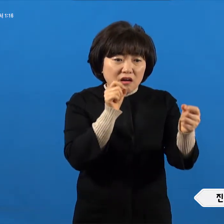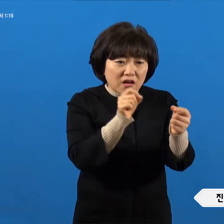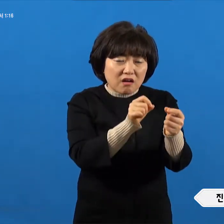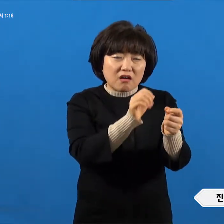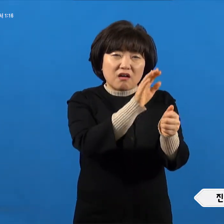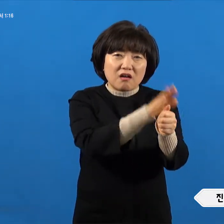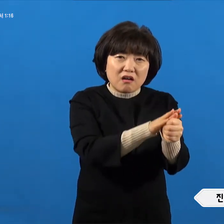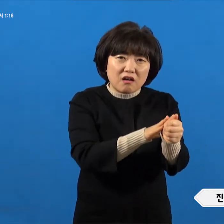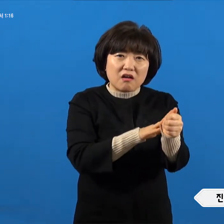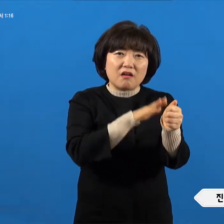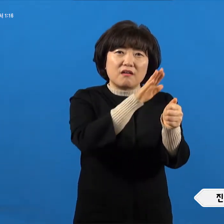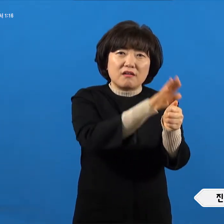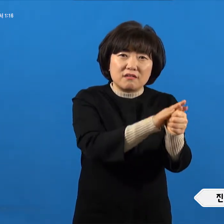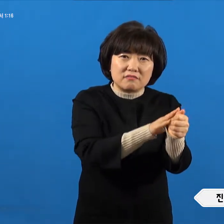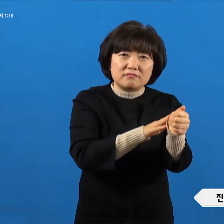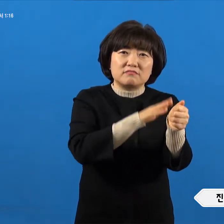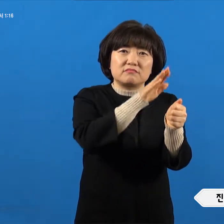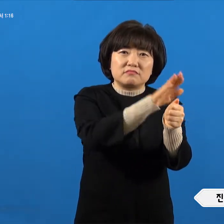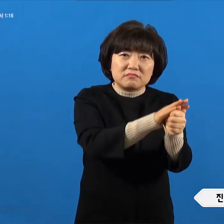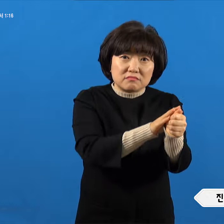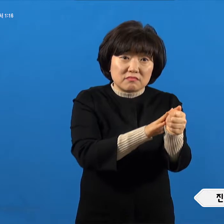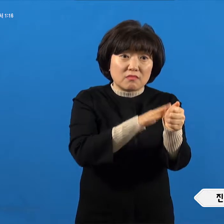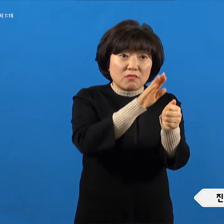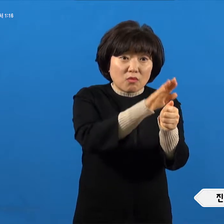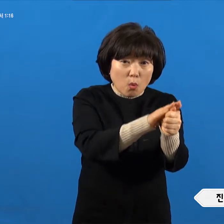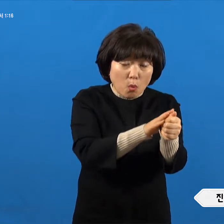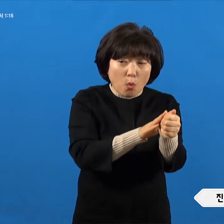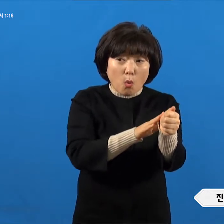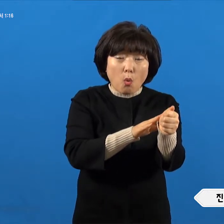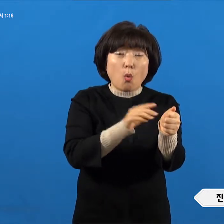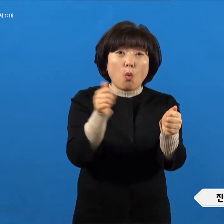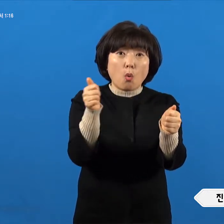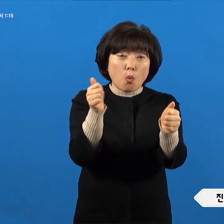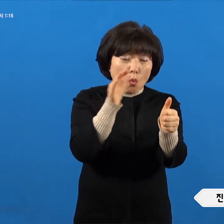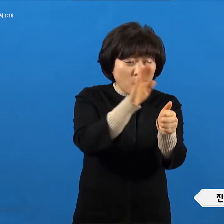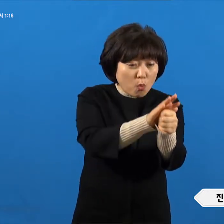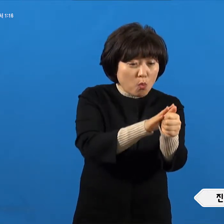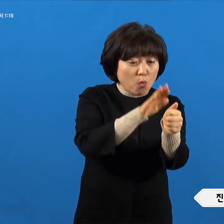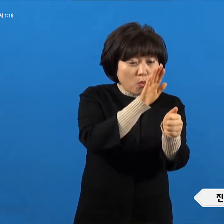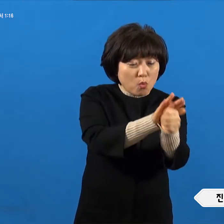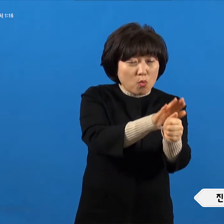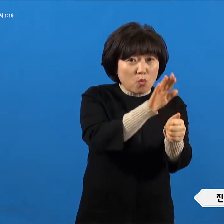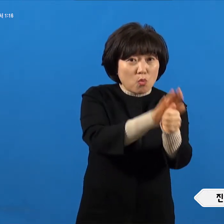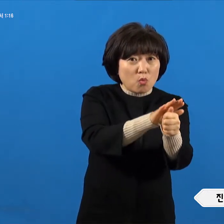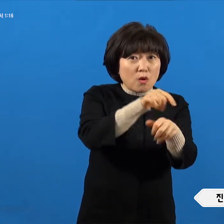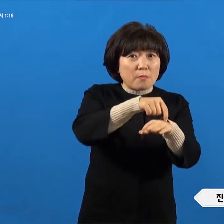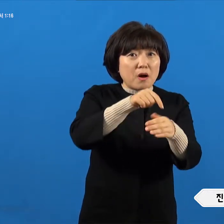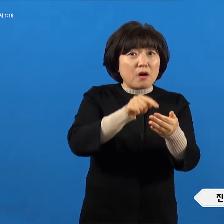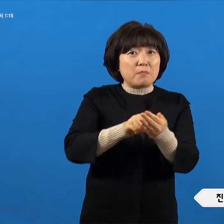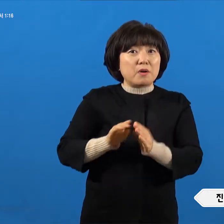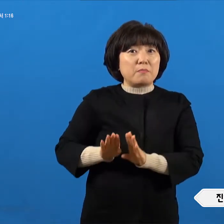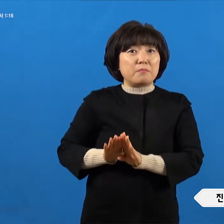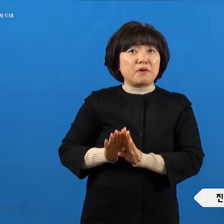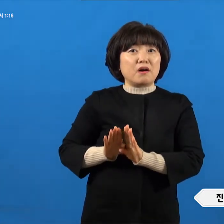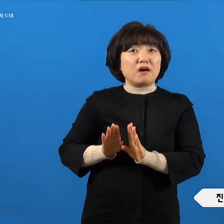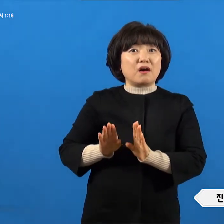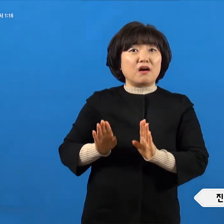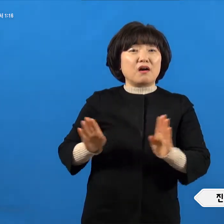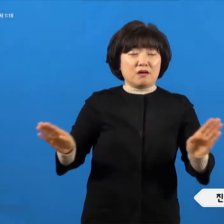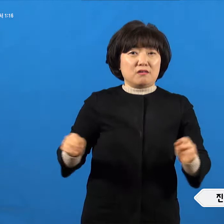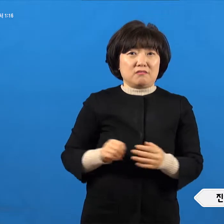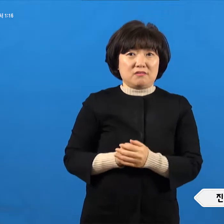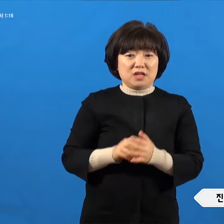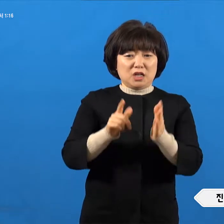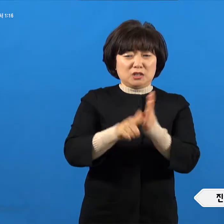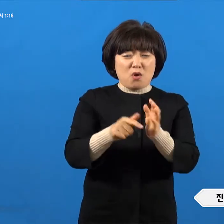그로 인해서 그들 마음은 조금씩 열리기 시작했습니다. 그 집사님은 얼마나 많은 시간